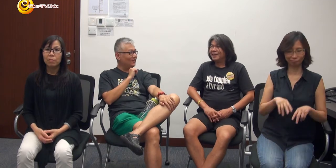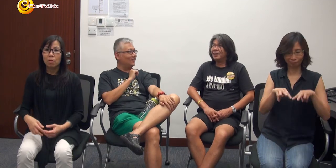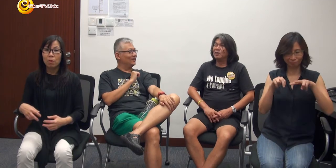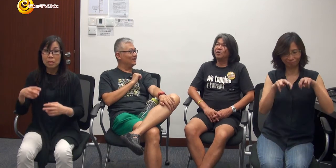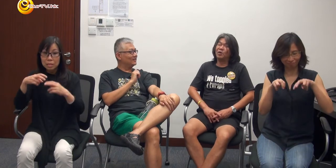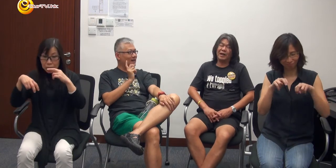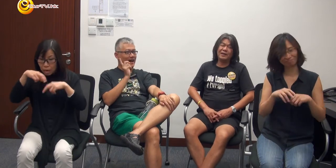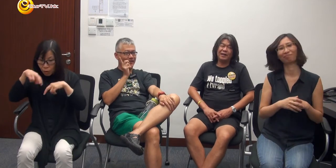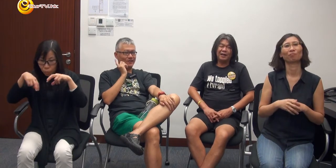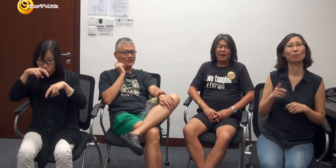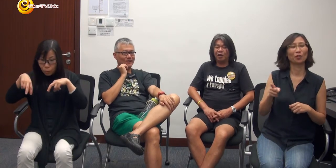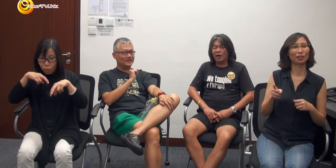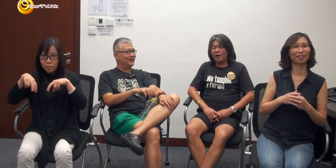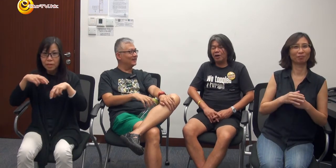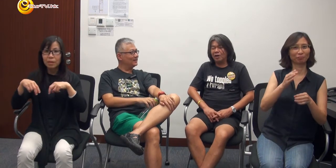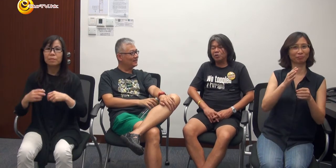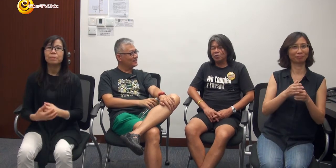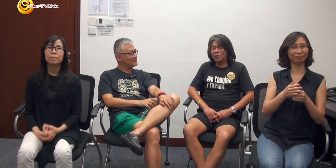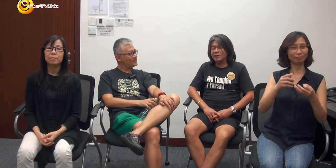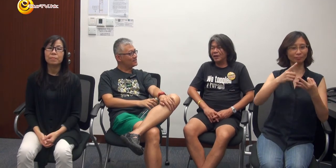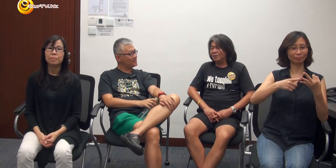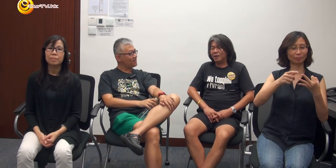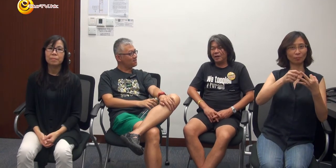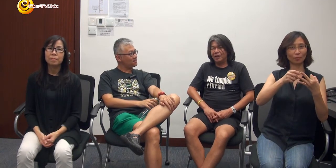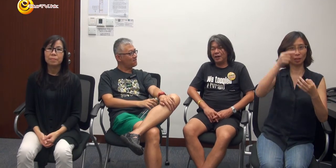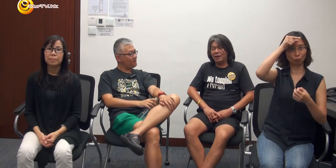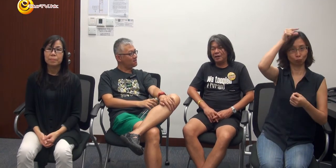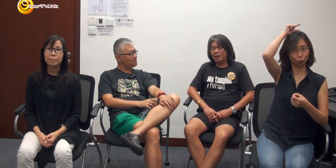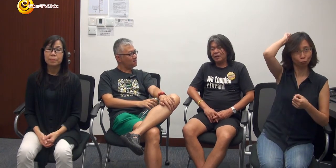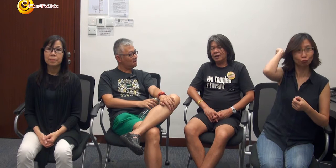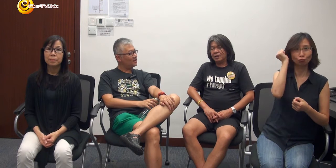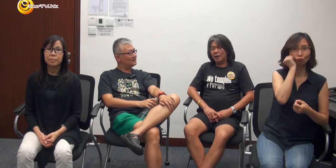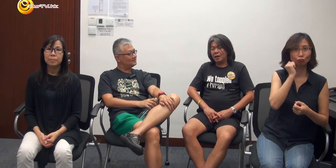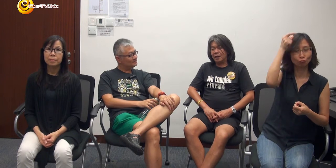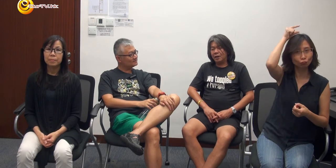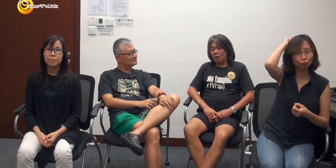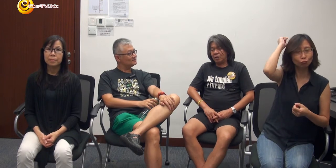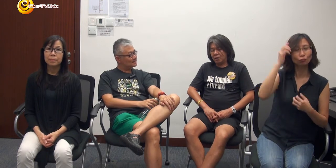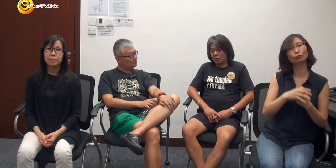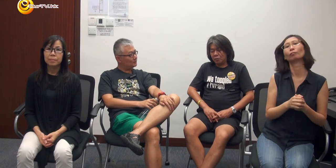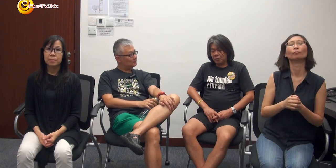喎、啊，茶去喎、啊，真 係。老董咧就係喺呢個澳門